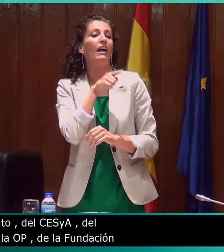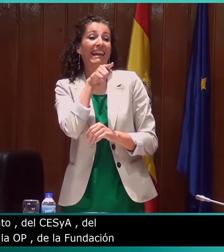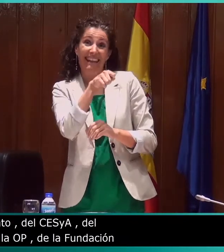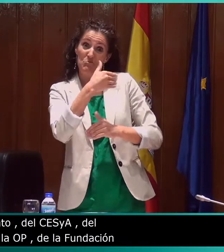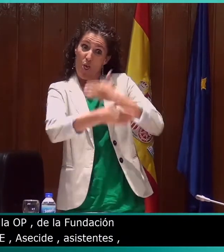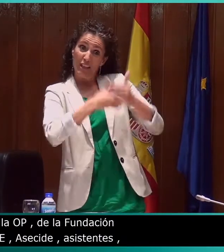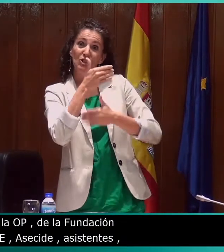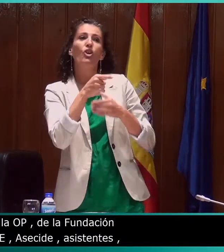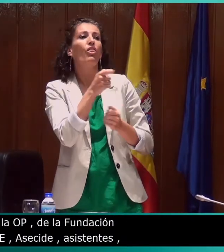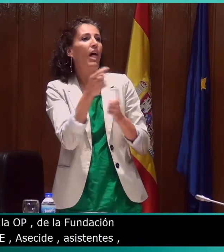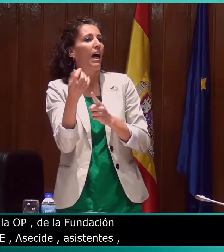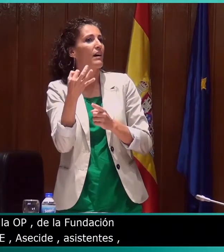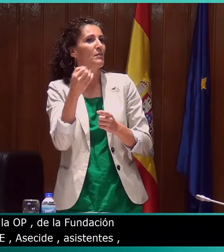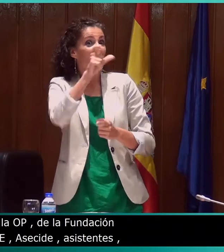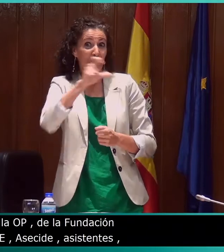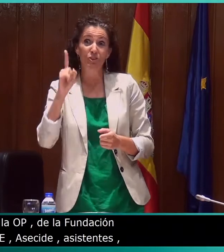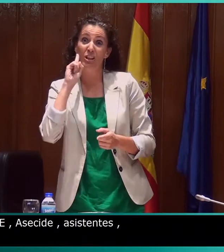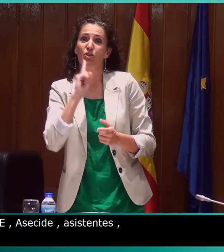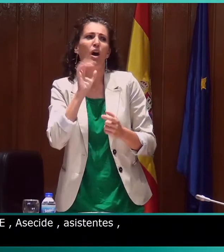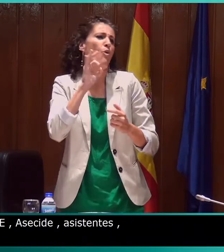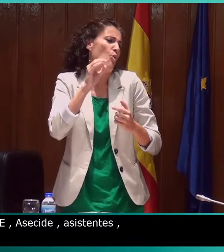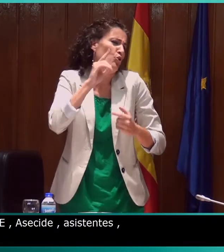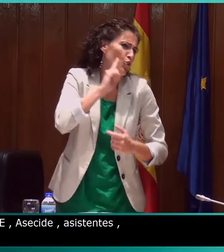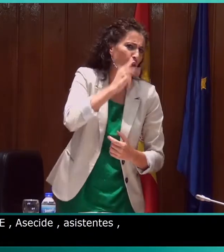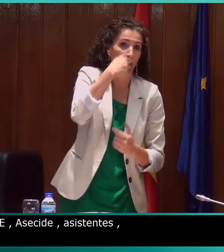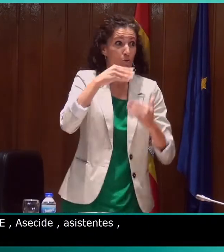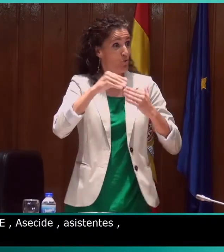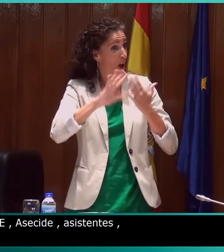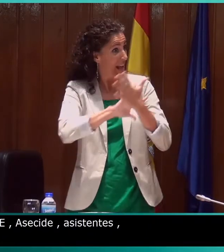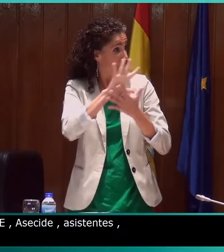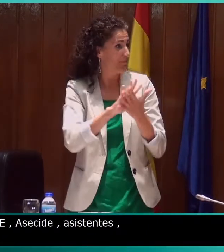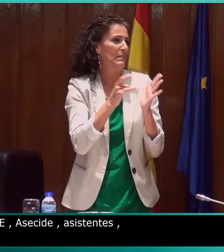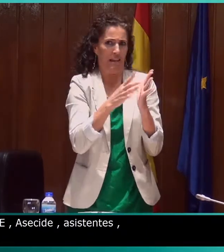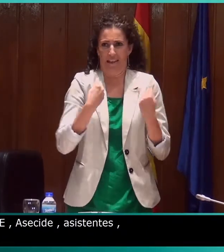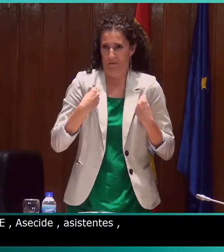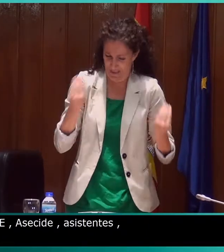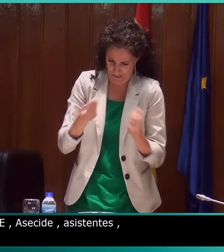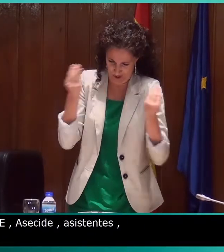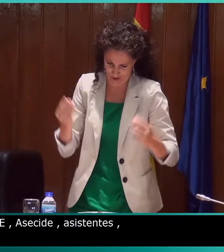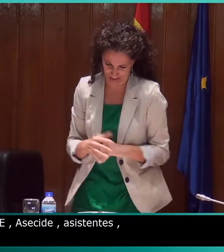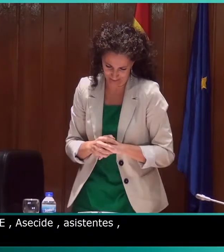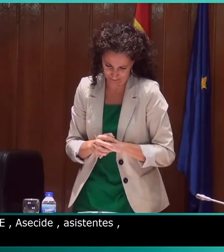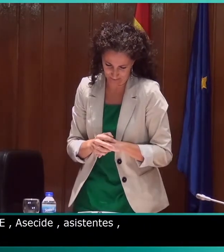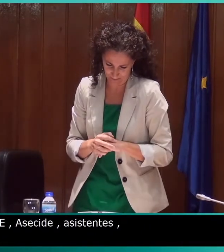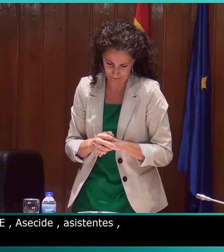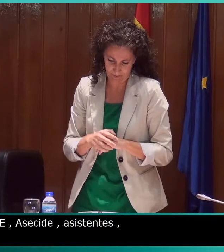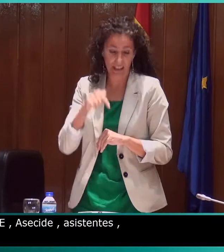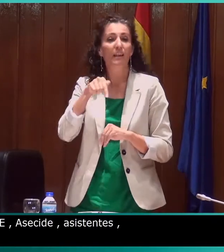lengua ese proceso lo que le da a las personas sordas o sordociegas y usuarias de la lengua de signos es una mejora en la calidad